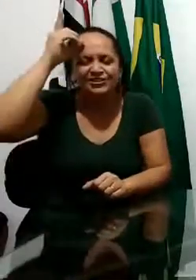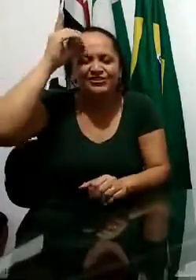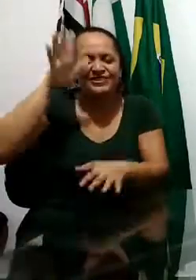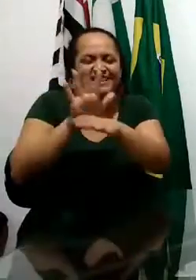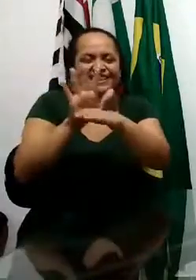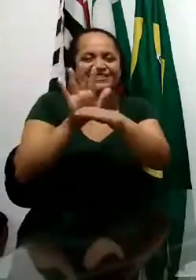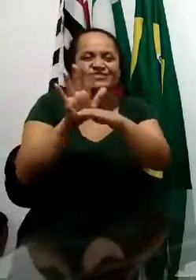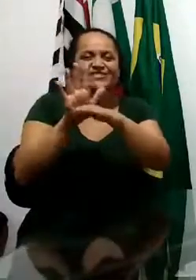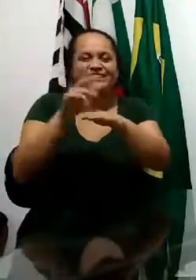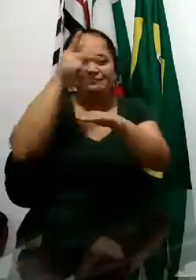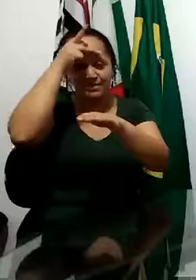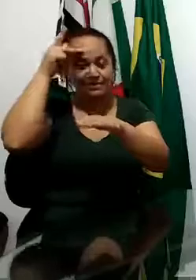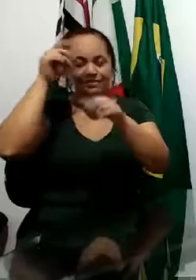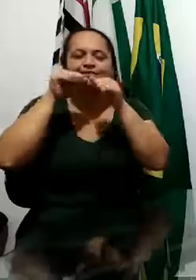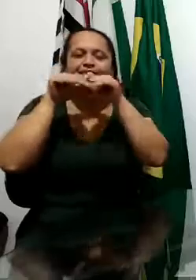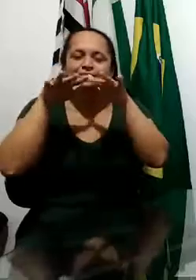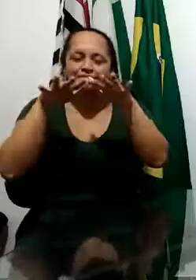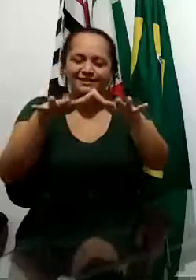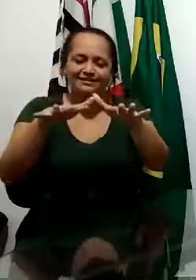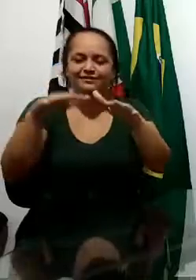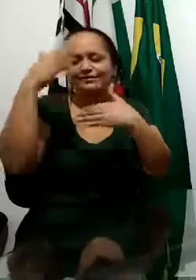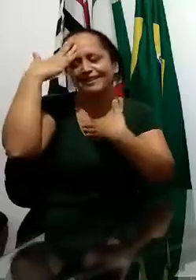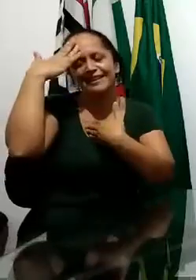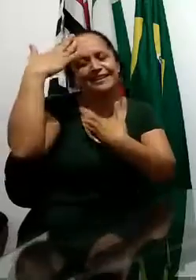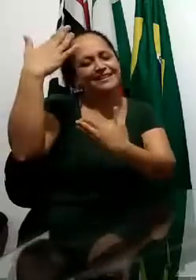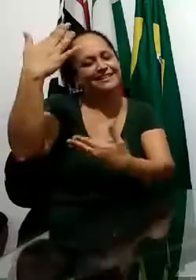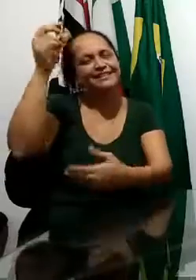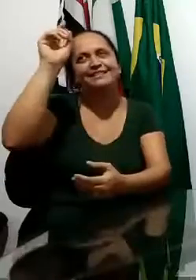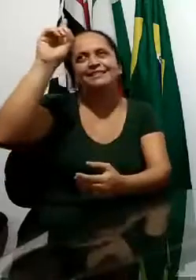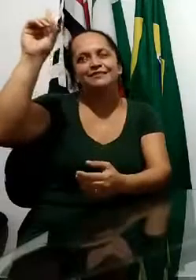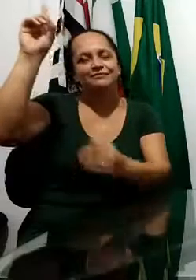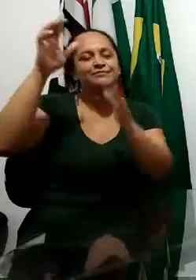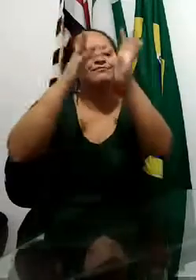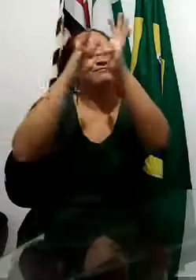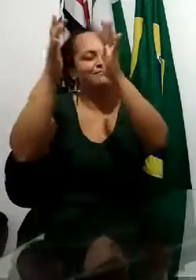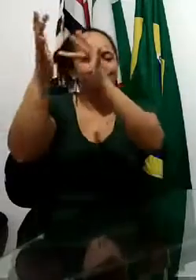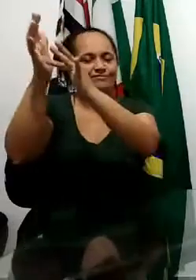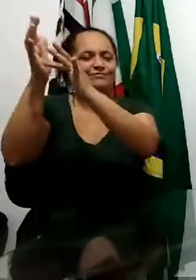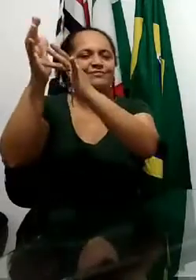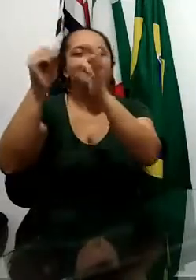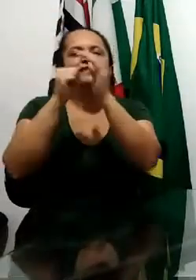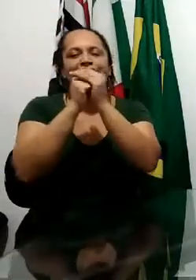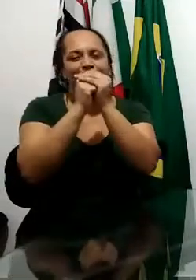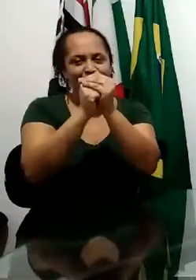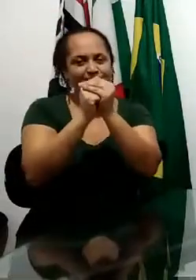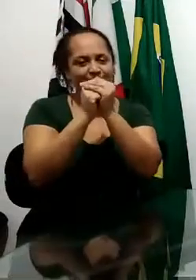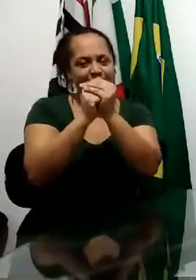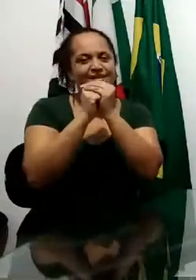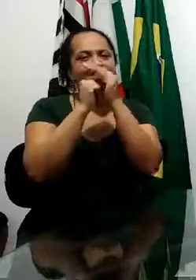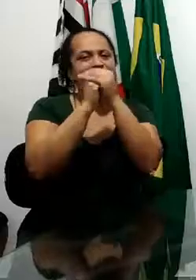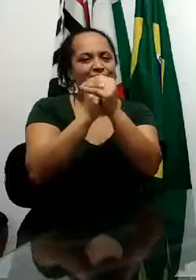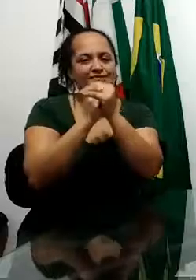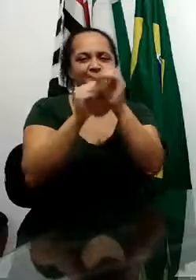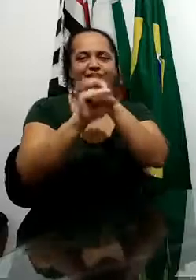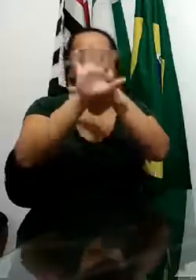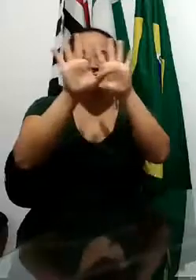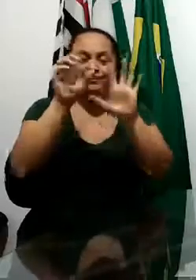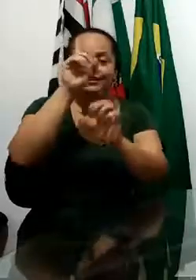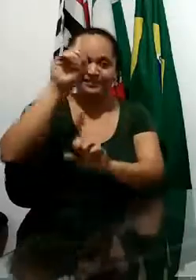abençoamos a todos e já te agradecemos em nome de Jesus. Amém e amém. Glória a